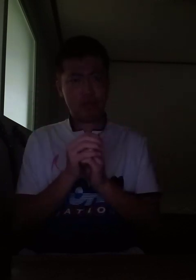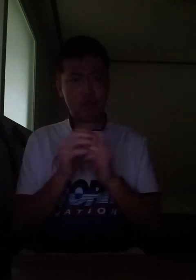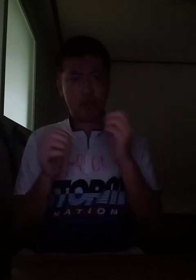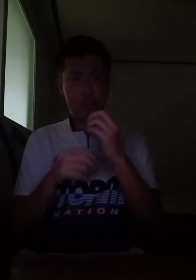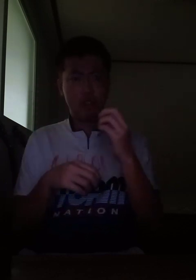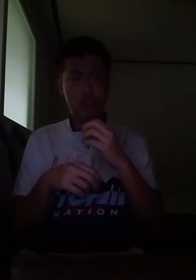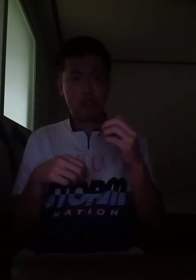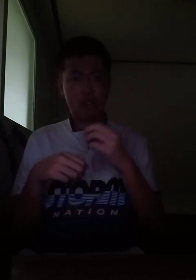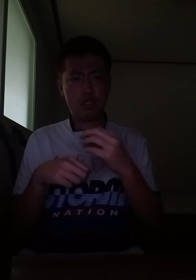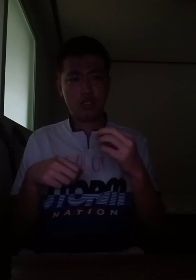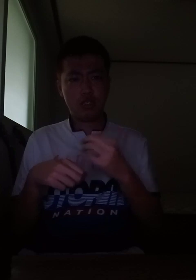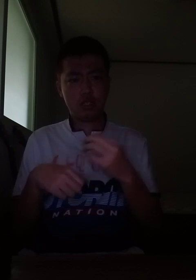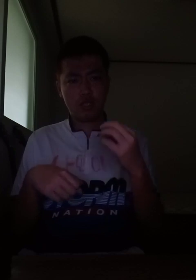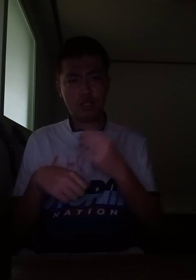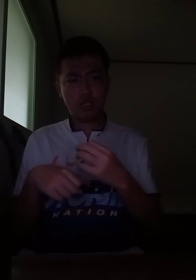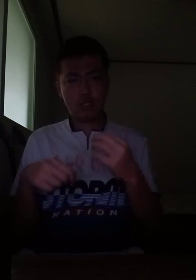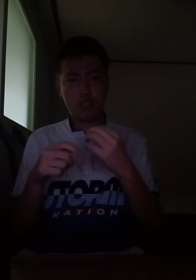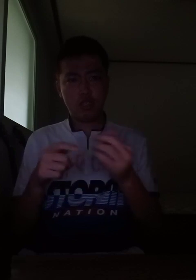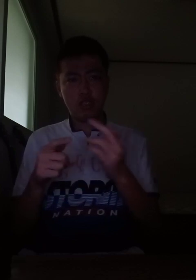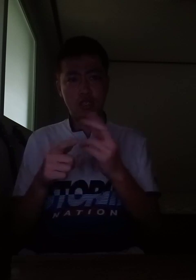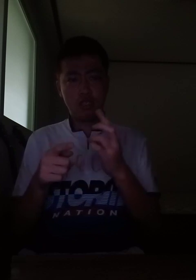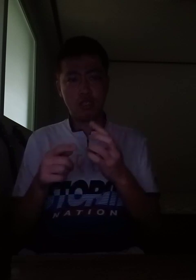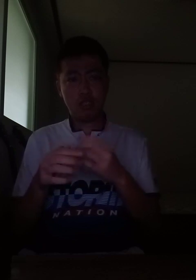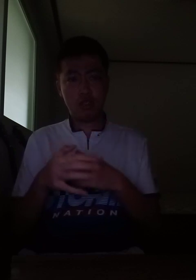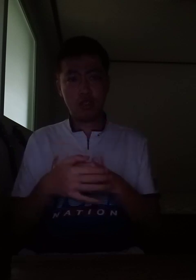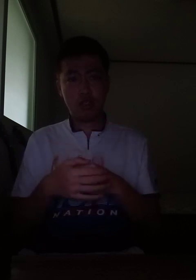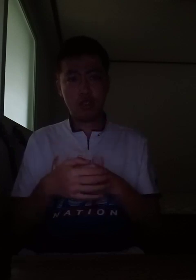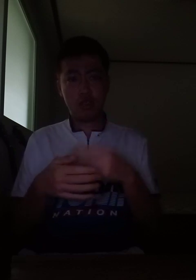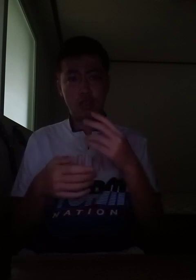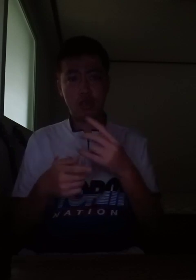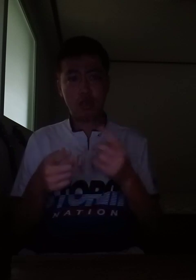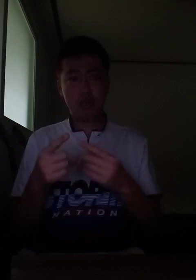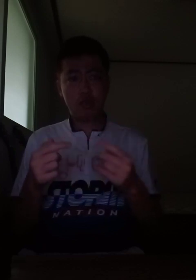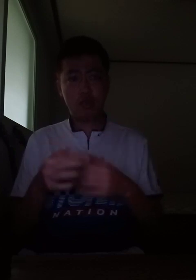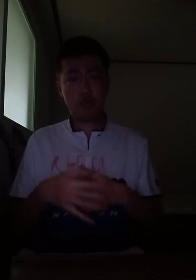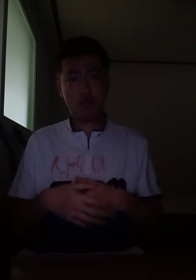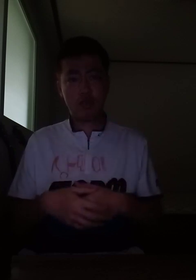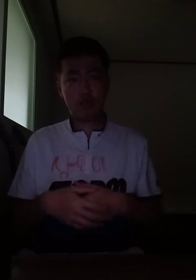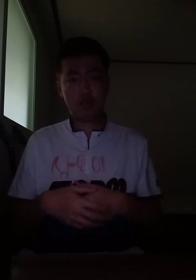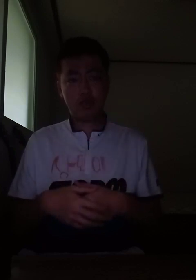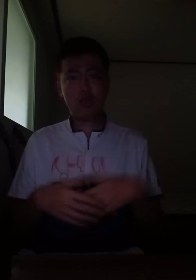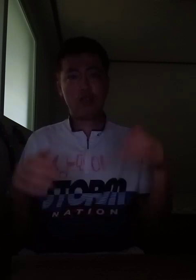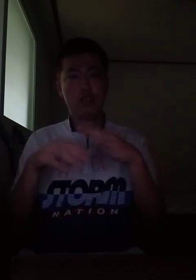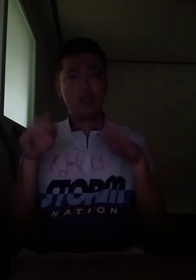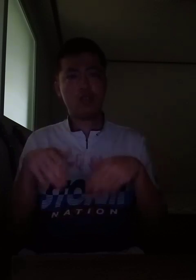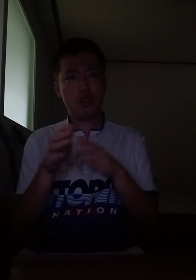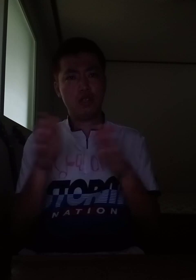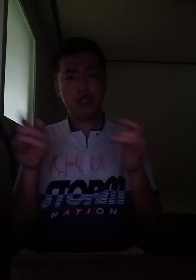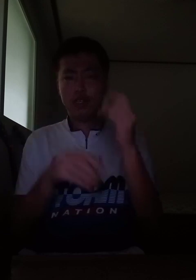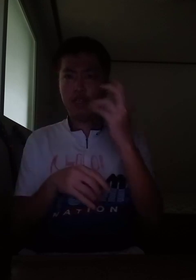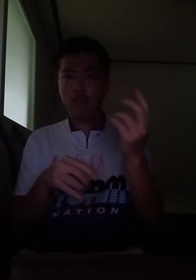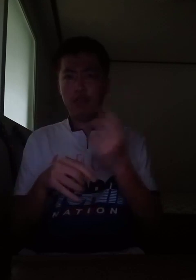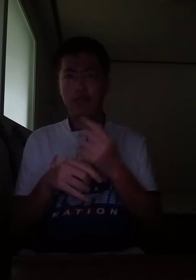이랬는데 놓쳤대요. 놓쳐가지고 이쪽으로 들어가는데 경찰 조사에서 해당 남성은 술에